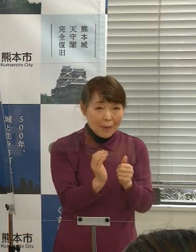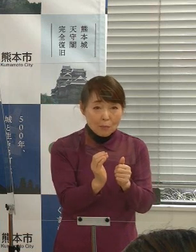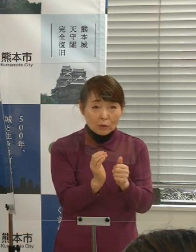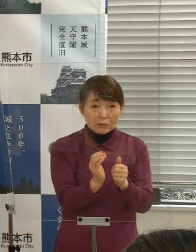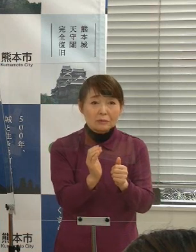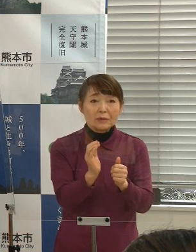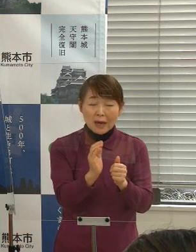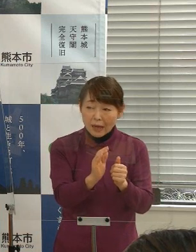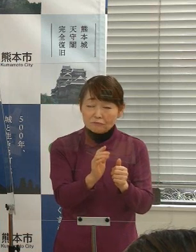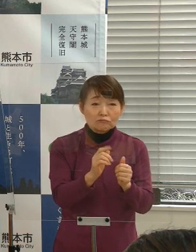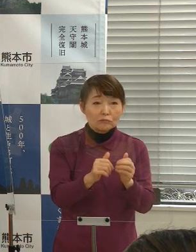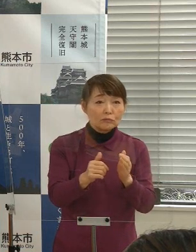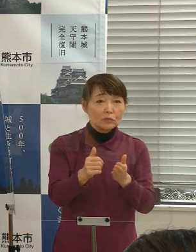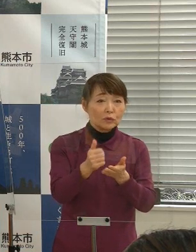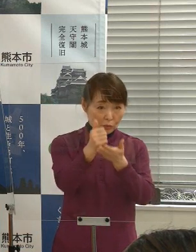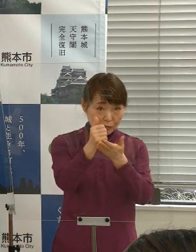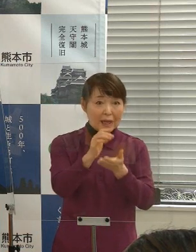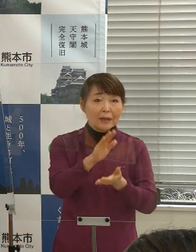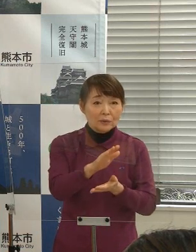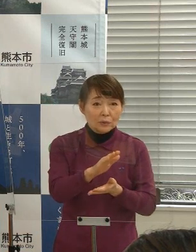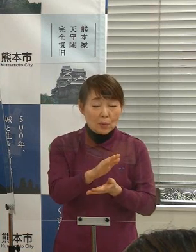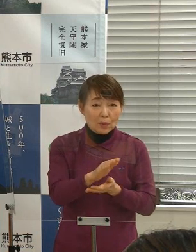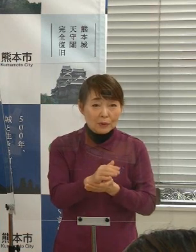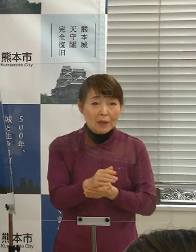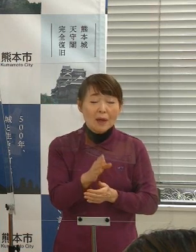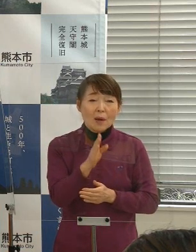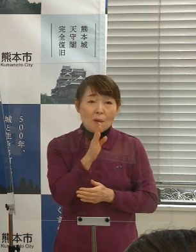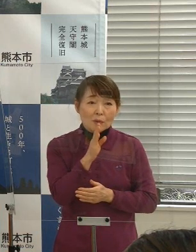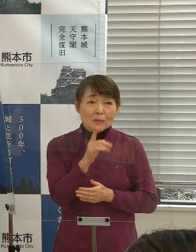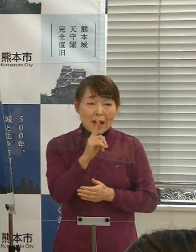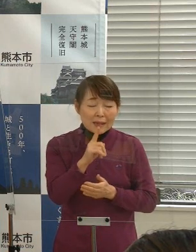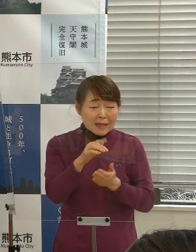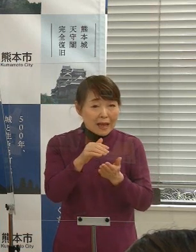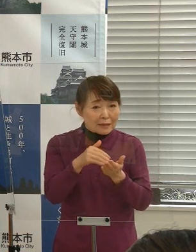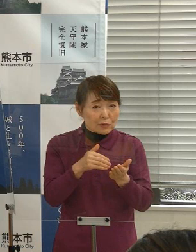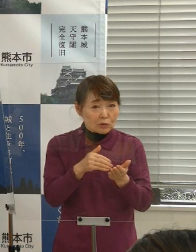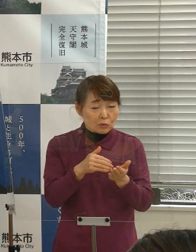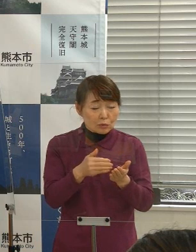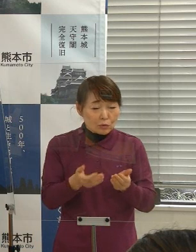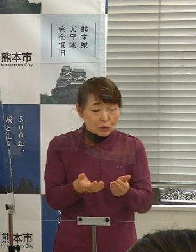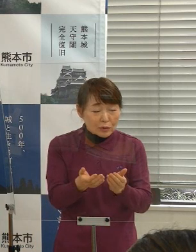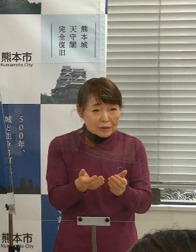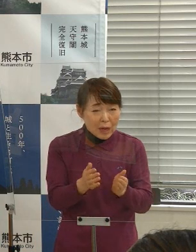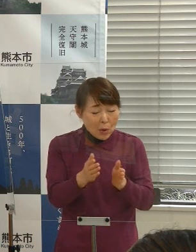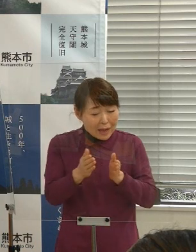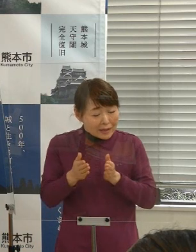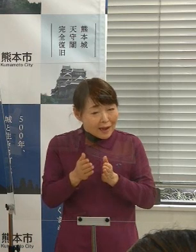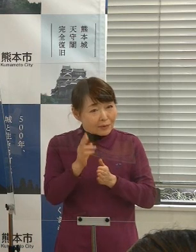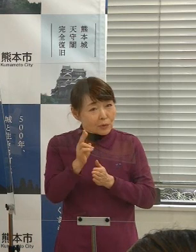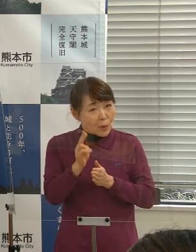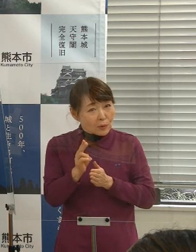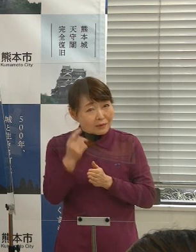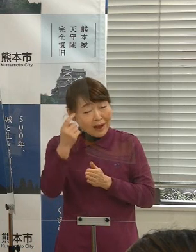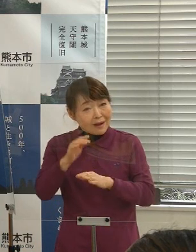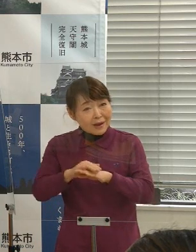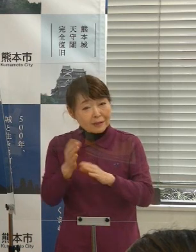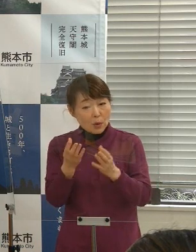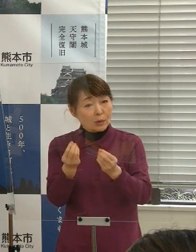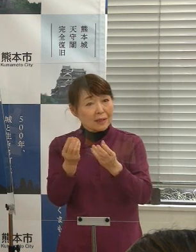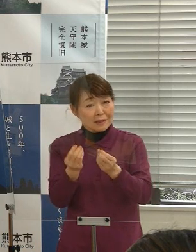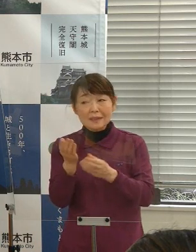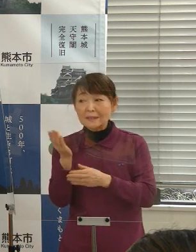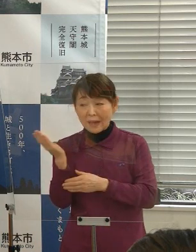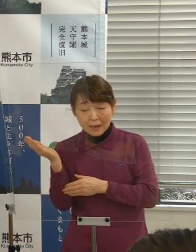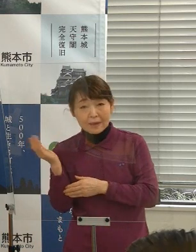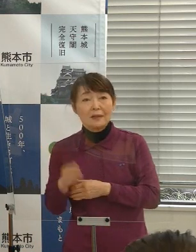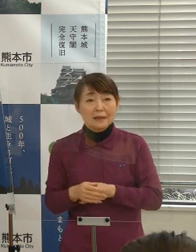密出産をできるだけ控えるようにというスタンスとしては今もお変わりないということでしょうか。 それは制度として